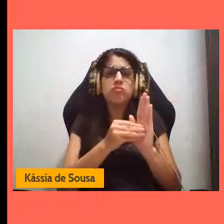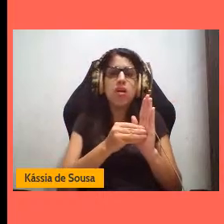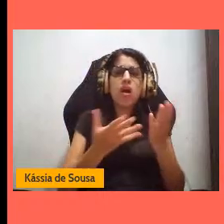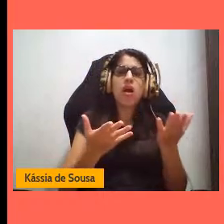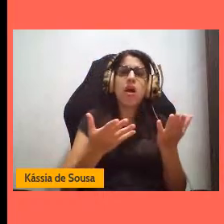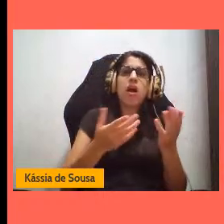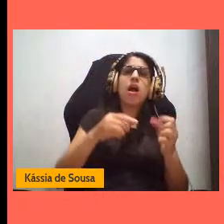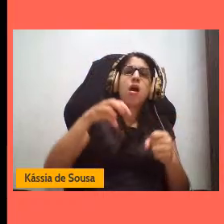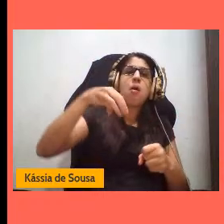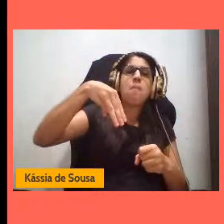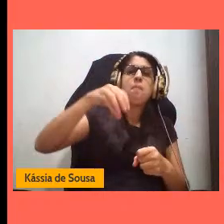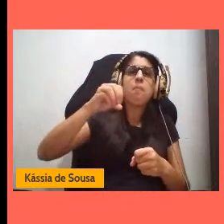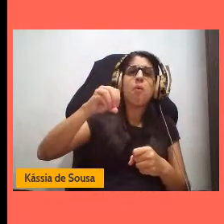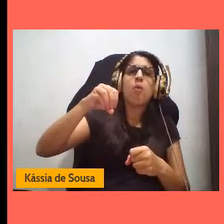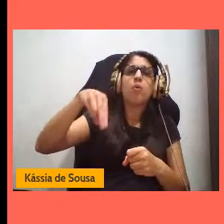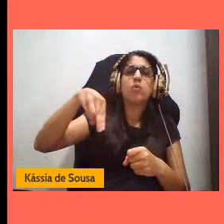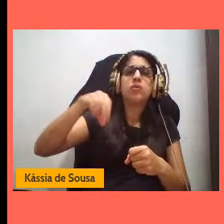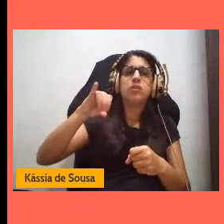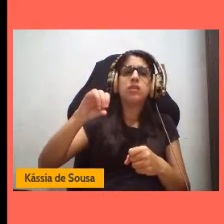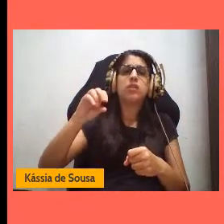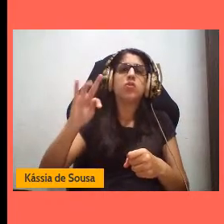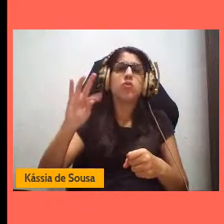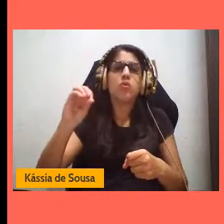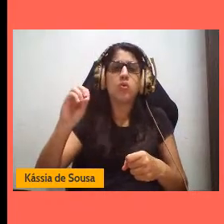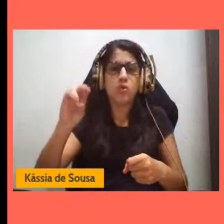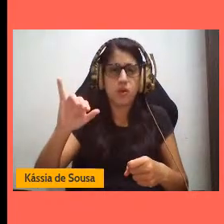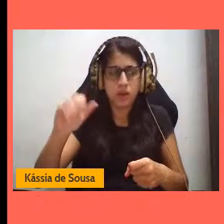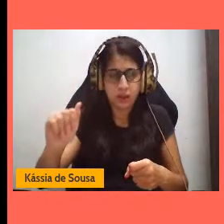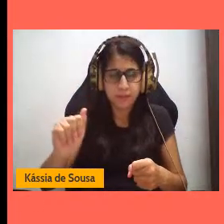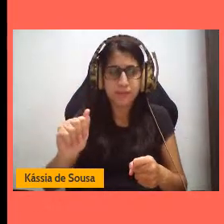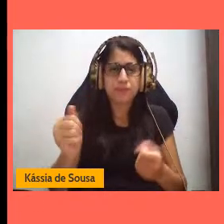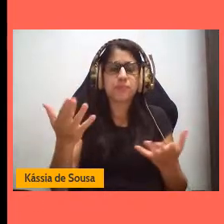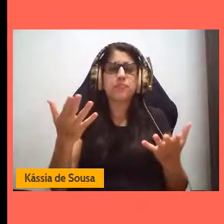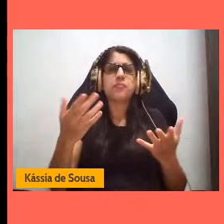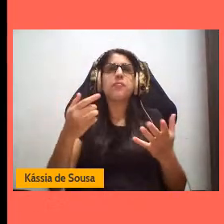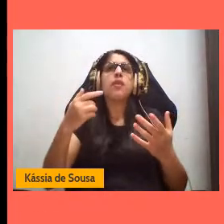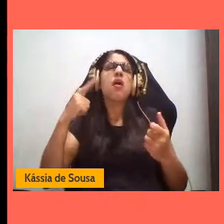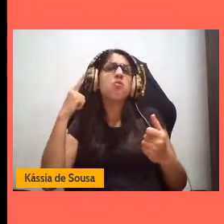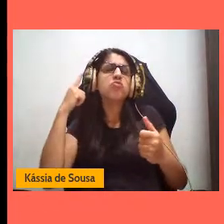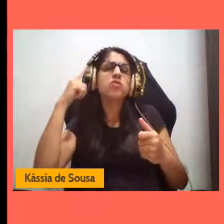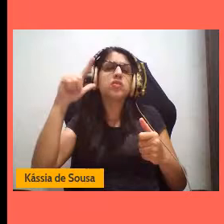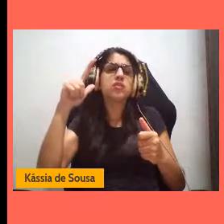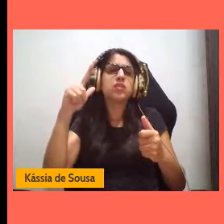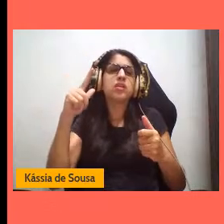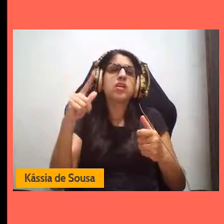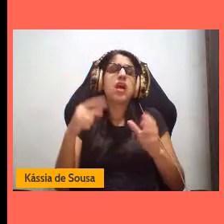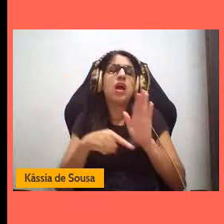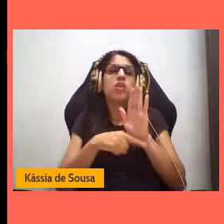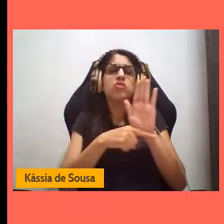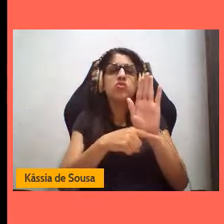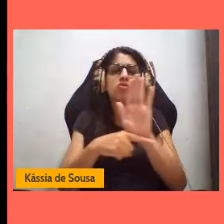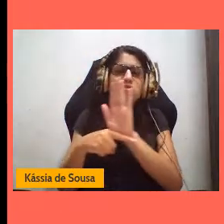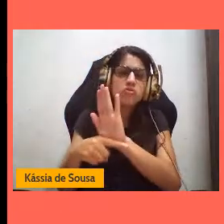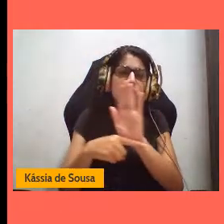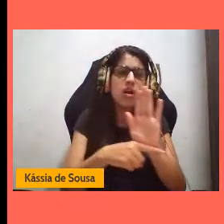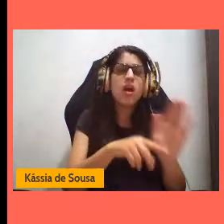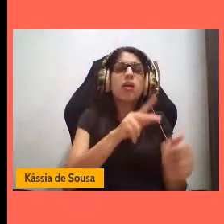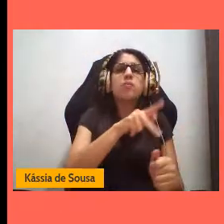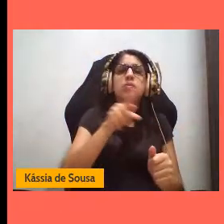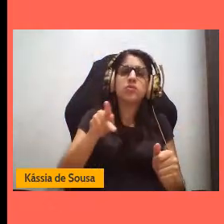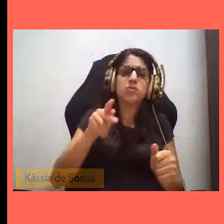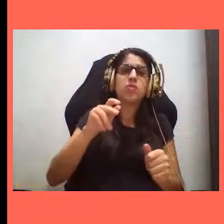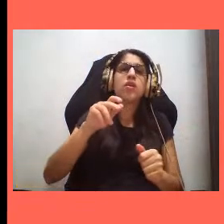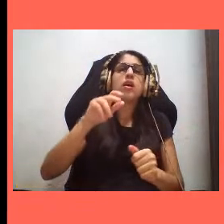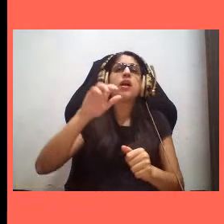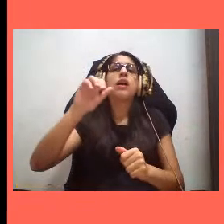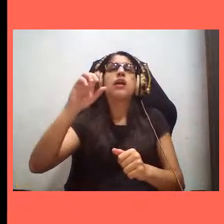as mostras, né, desde ontem. Ah, também de ajudar, de colaborar com a professora Dani e com os